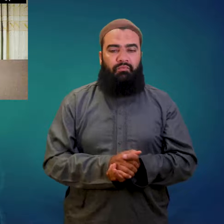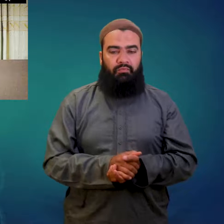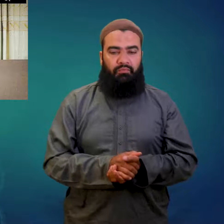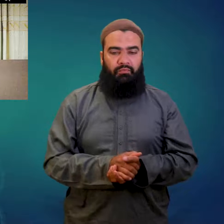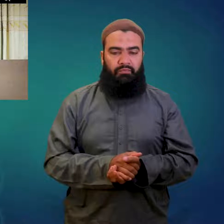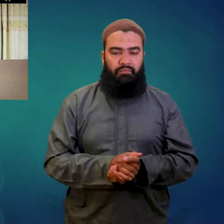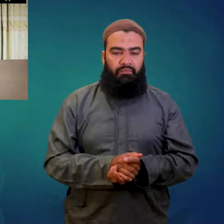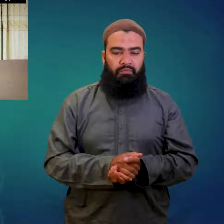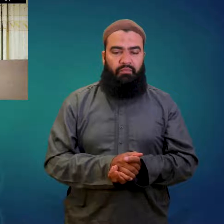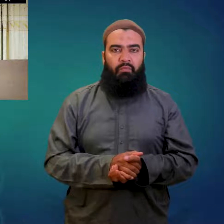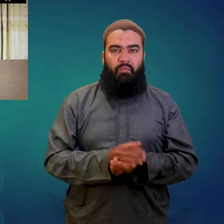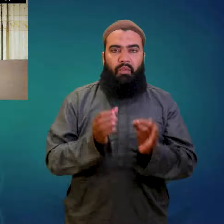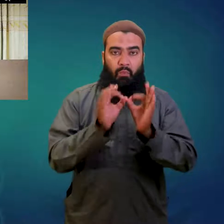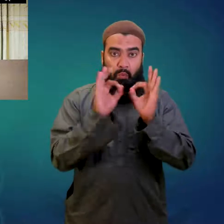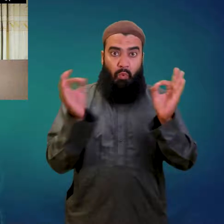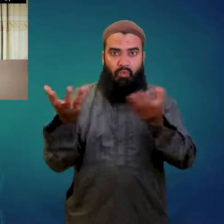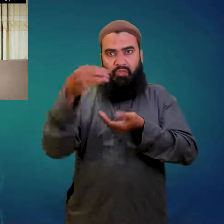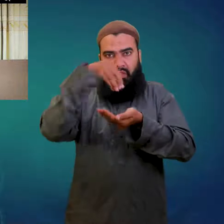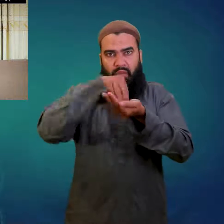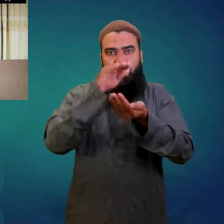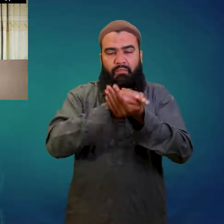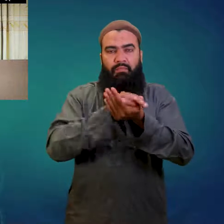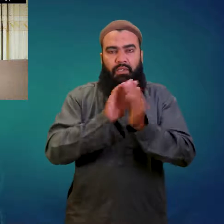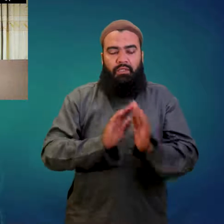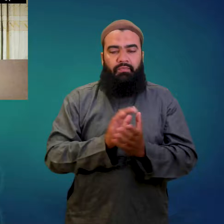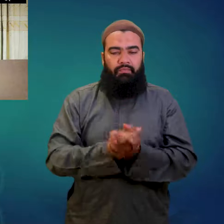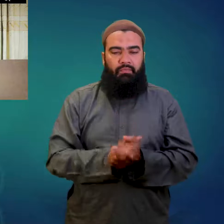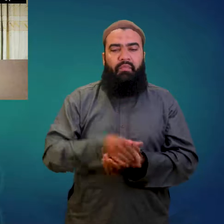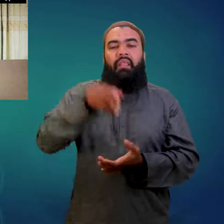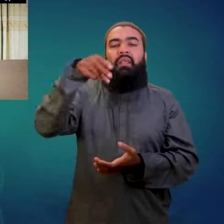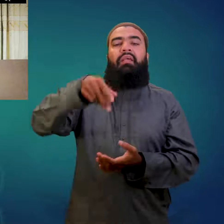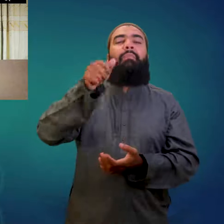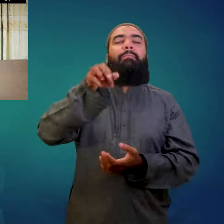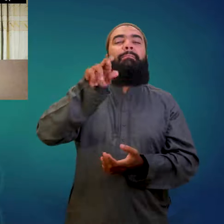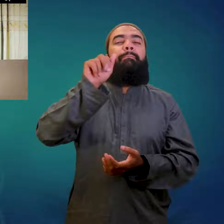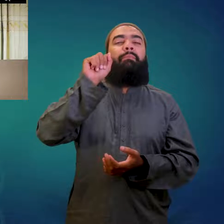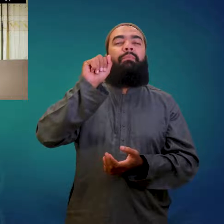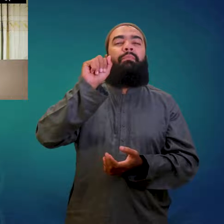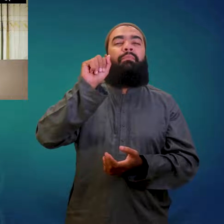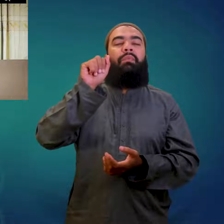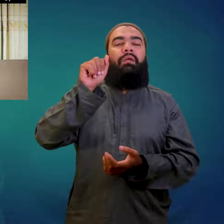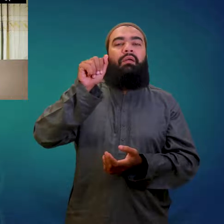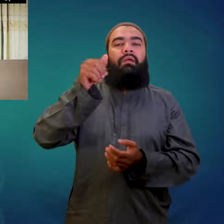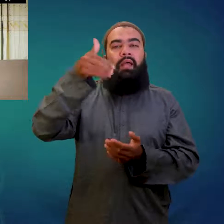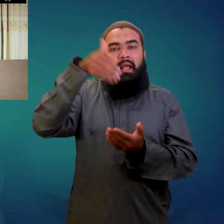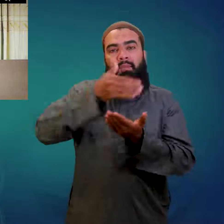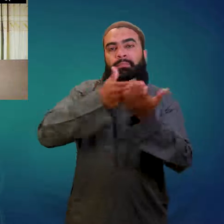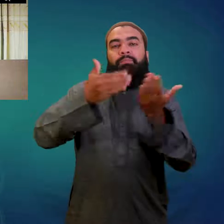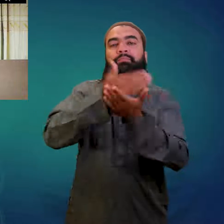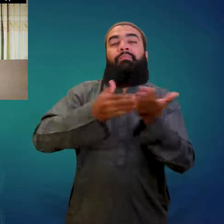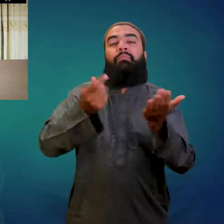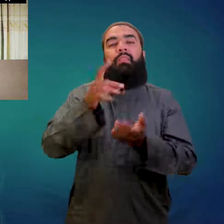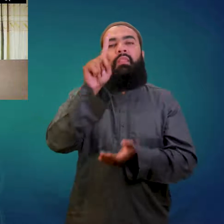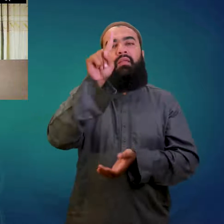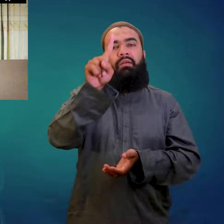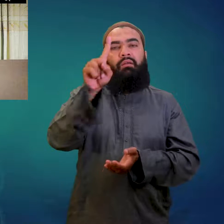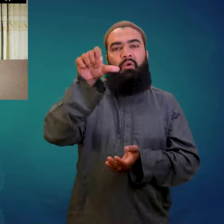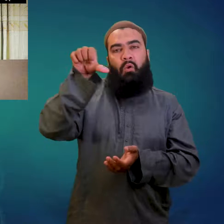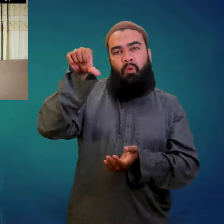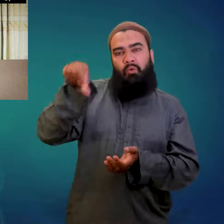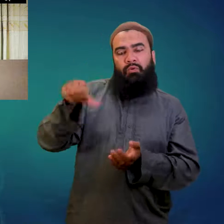سورۃ الطلاق اور سورۃ التحریم مکمل ہیں۔ اس پارے میں کل 19 رکوعات ہیں۔